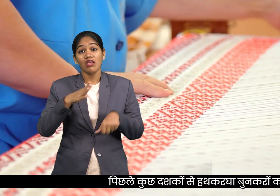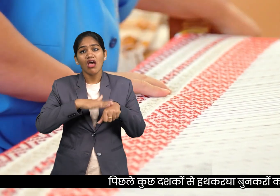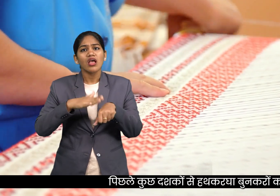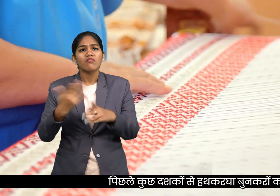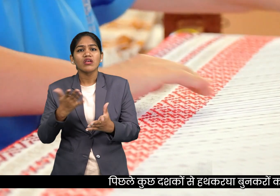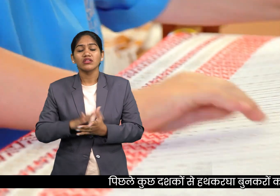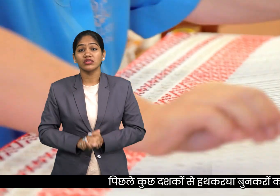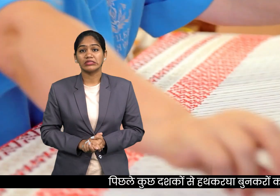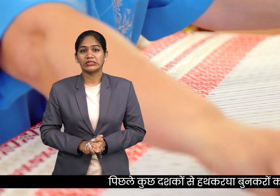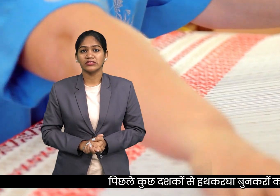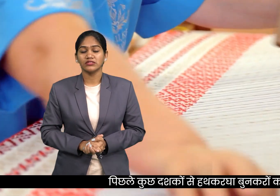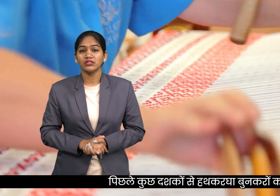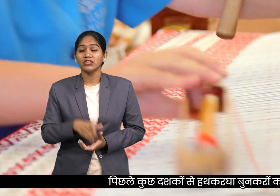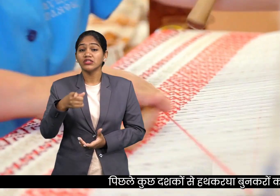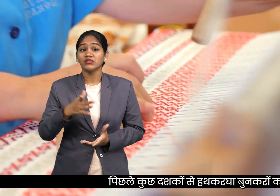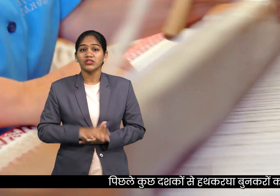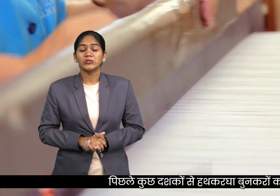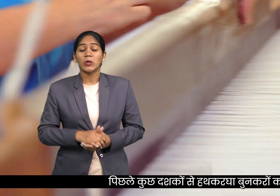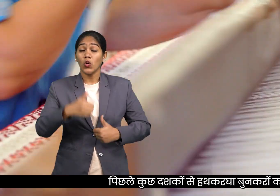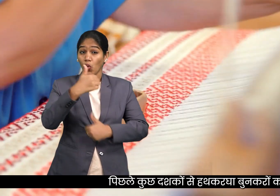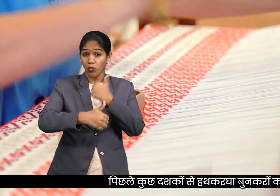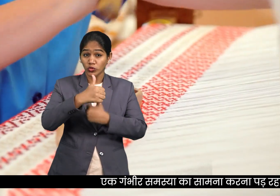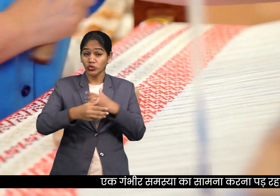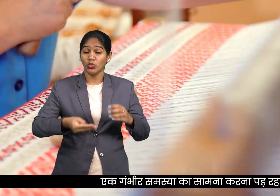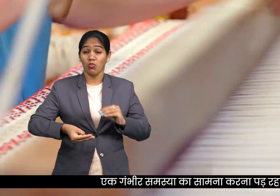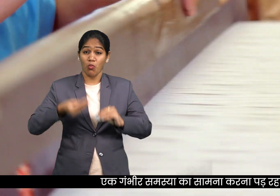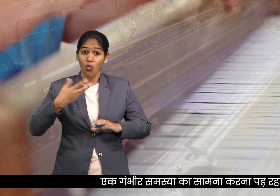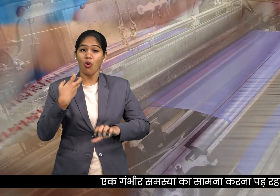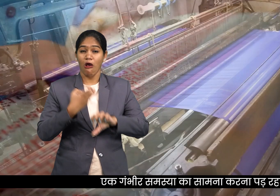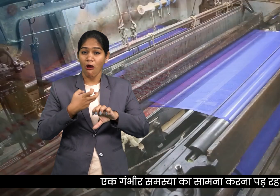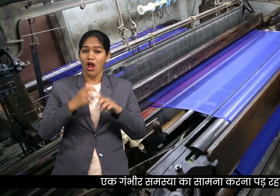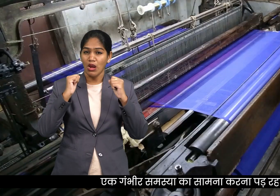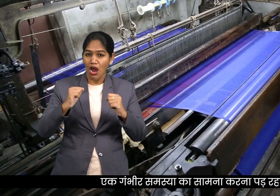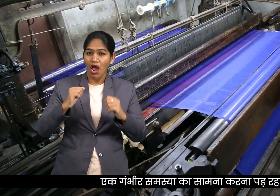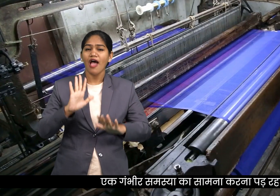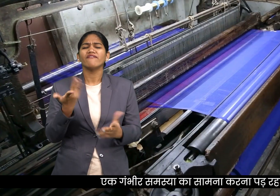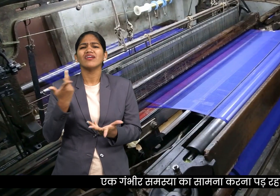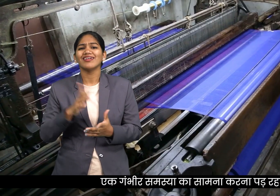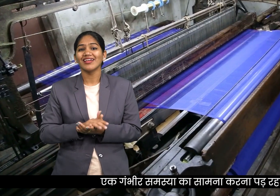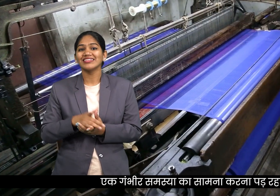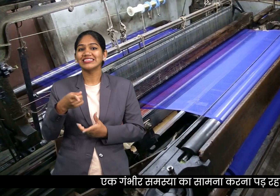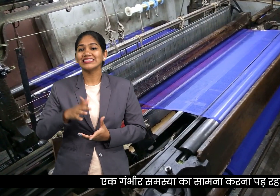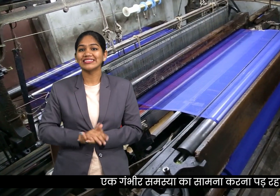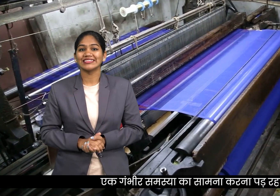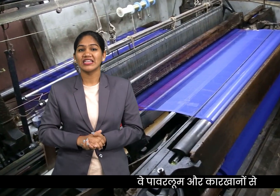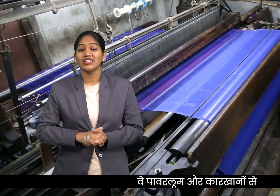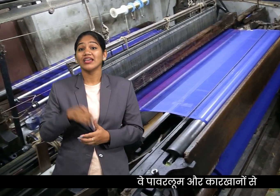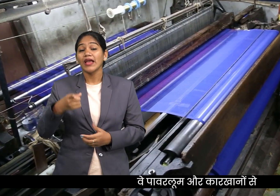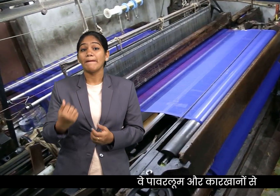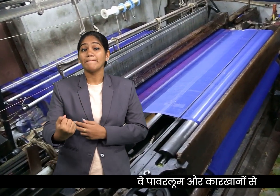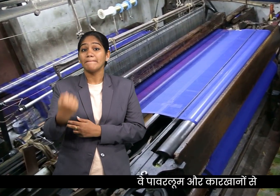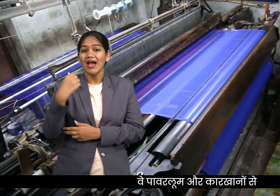पिछले कुछ दशकों से हथकरघा बुनकरों को एक गंभीर समस्या का सामना करना पड़ रहा है।